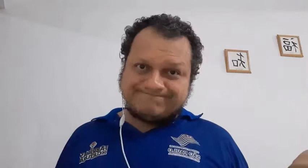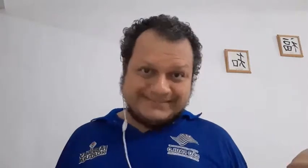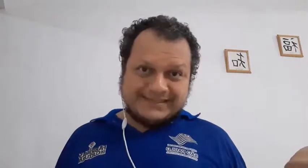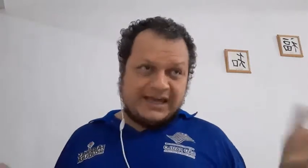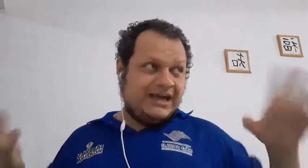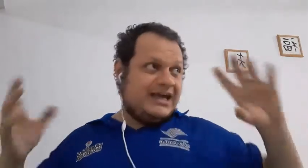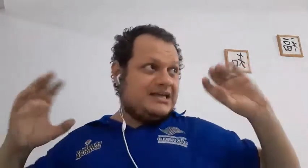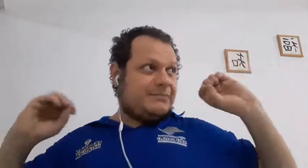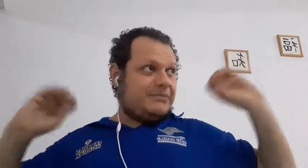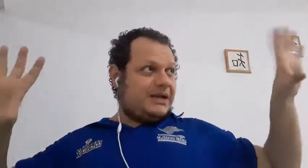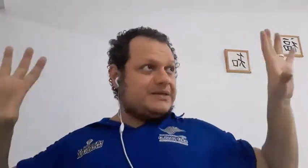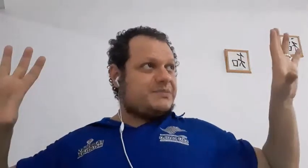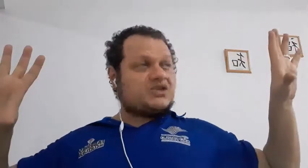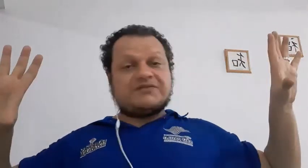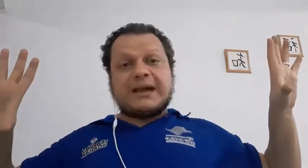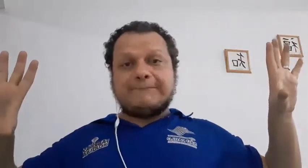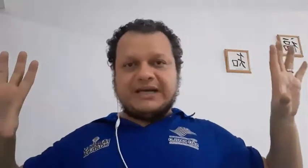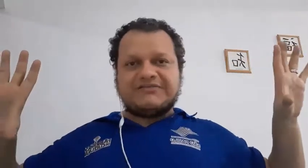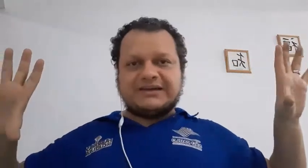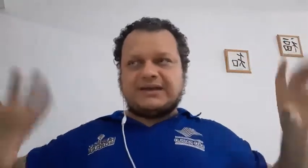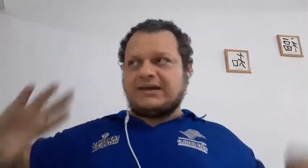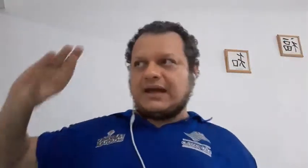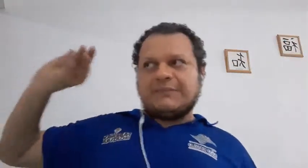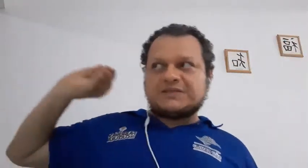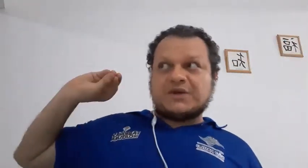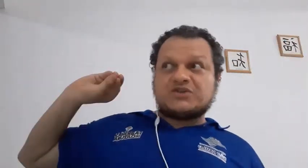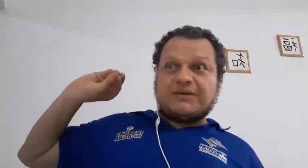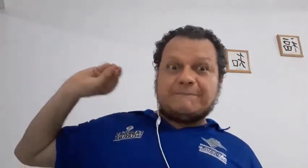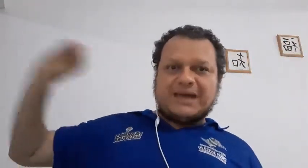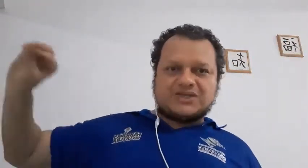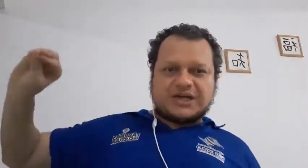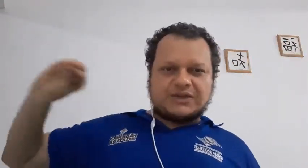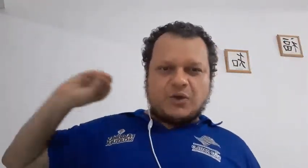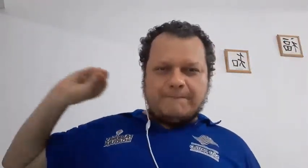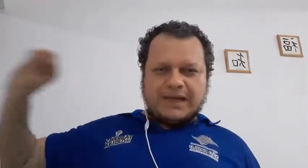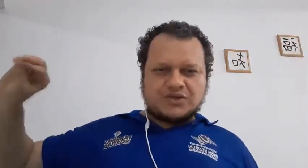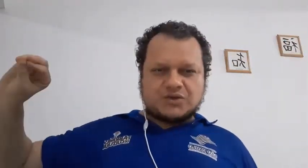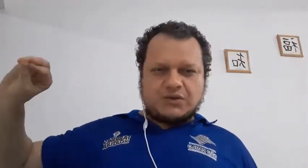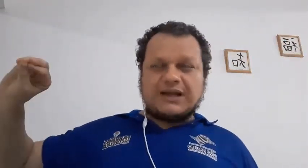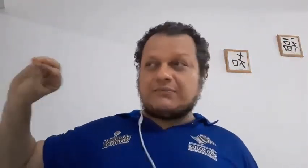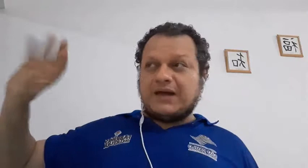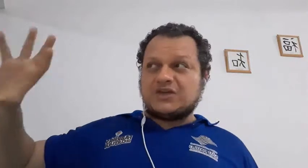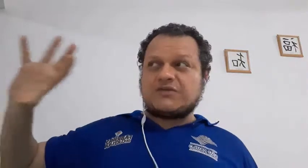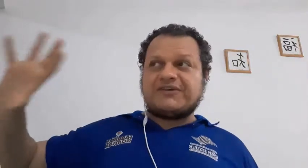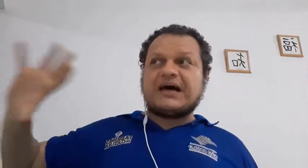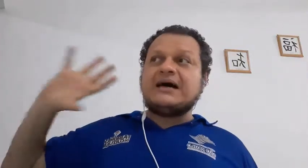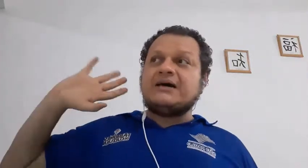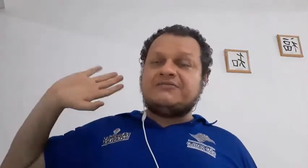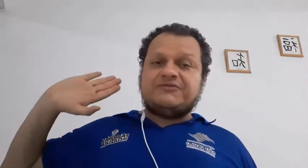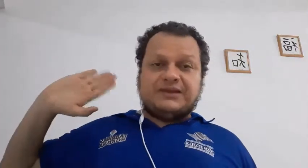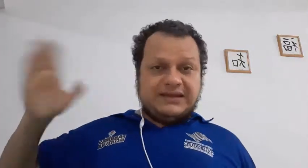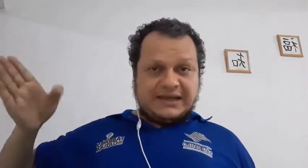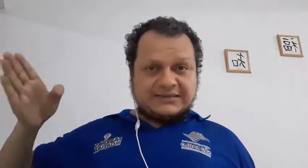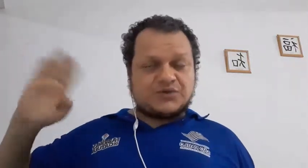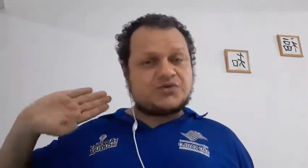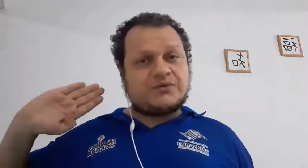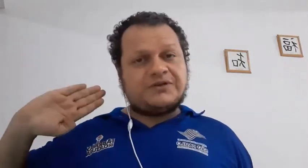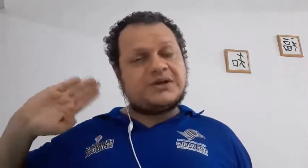Né? E a primeira perspectiva que a mãe vai ter é a perspectiva médica, do médico. Olha, o médico vai falar: filhinha, seu filho é